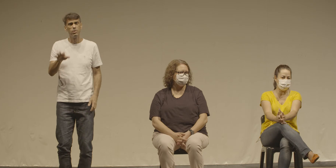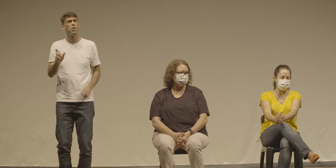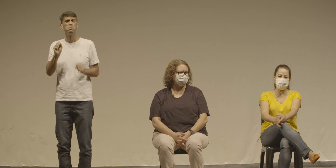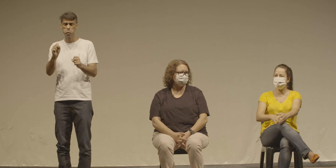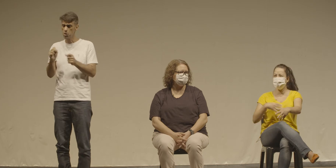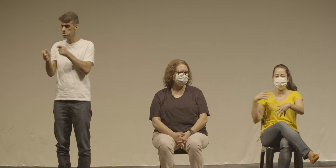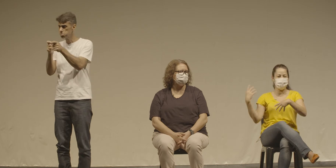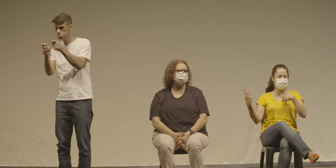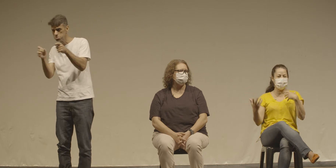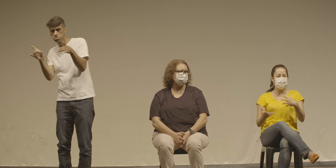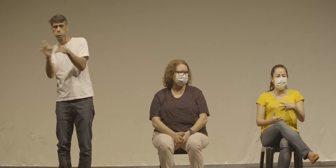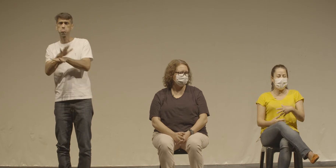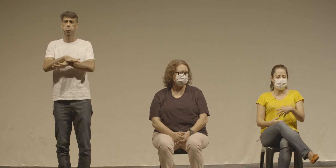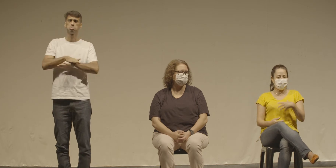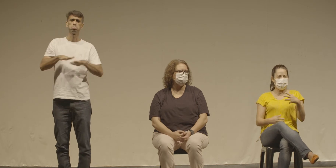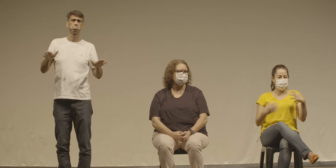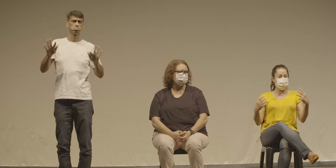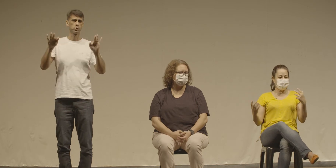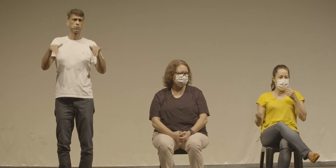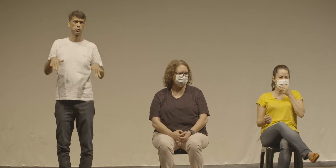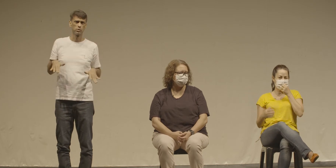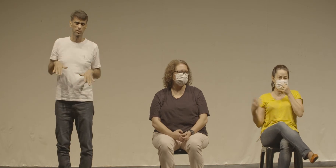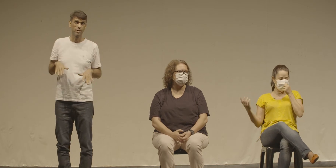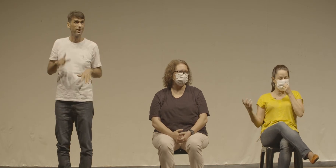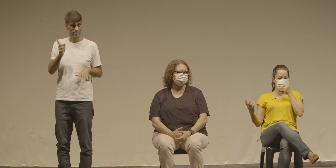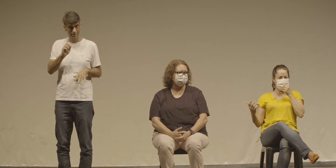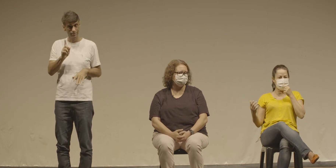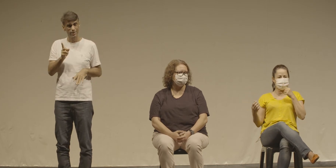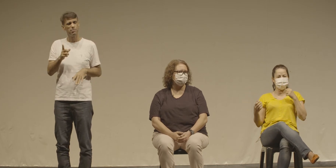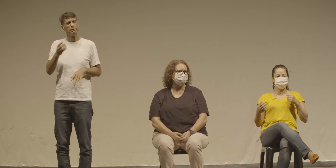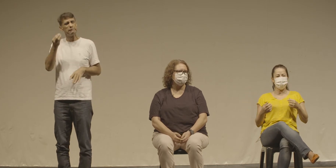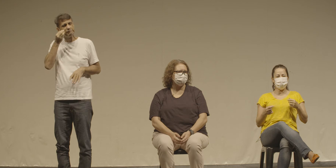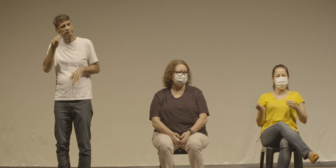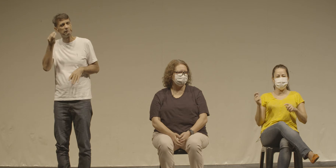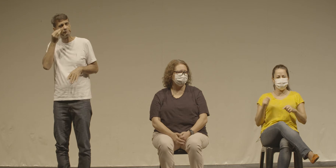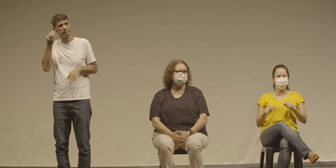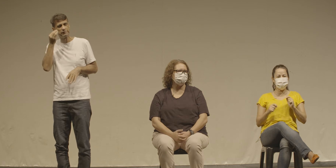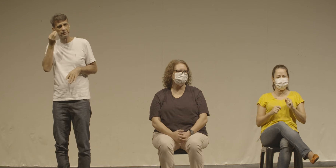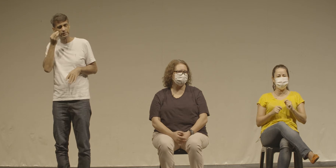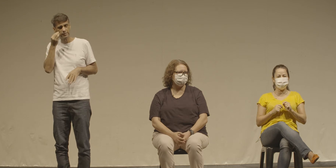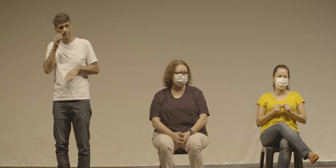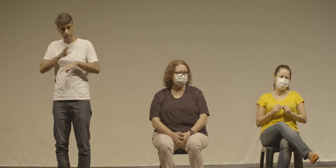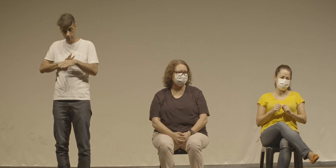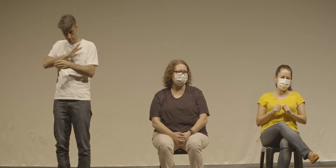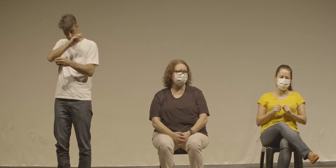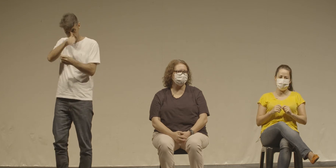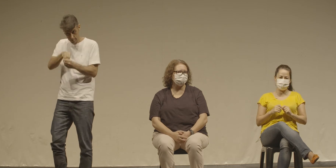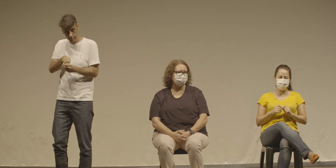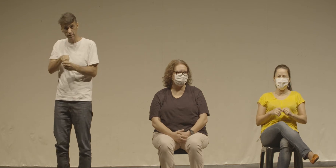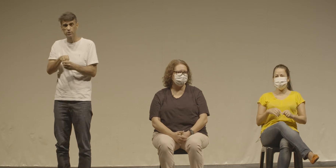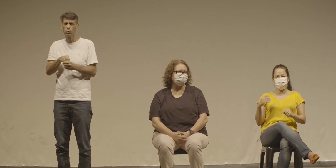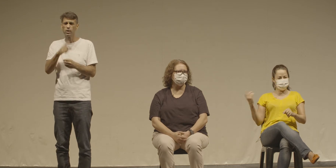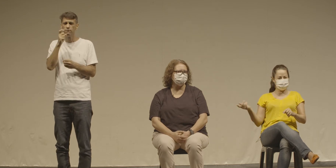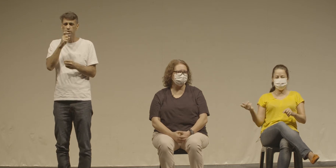filmar os depoimentos e colocar, ilustrar, mas a gente sempre tenta colocar um pedacinho de ficção dentro dos nossos